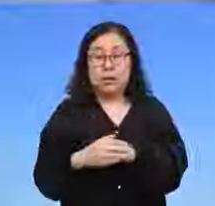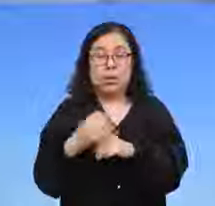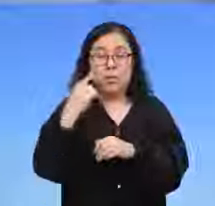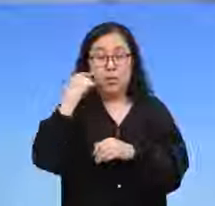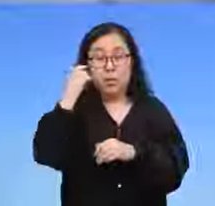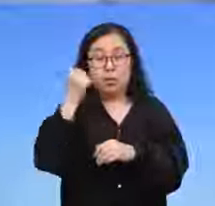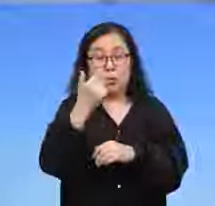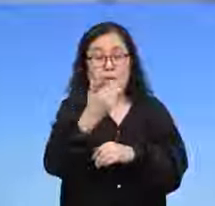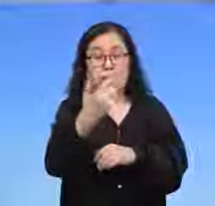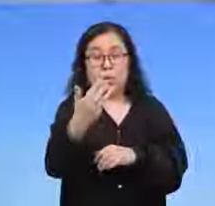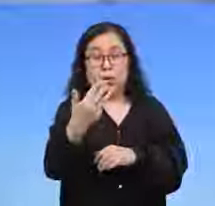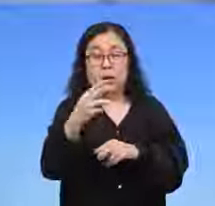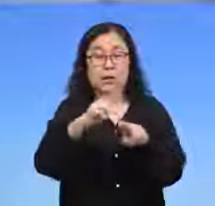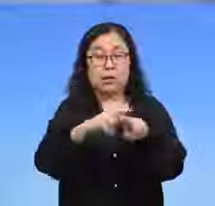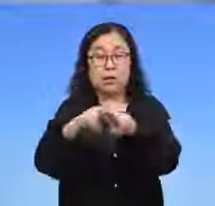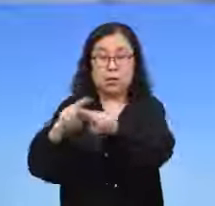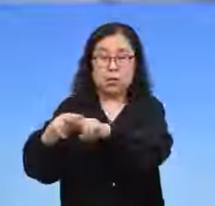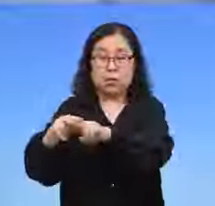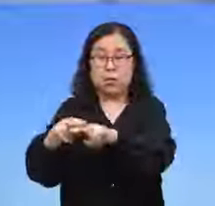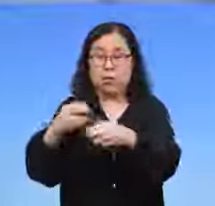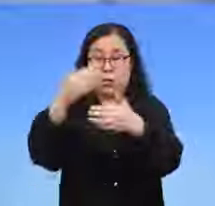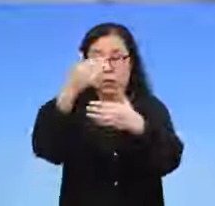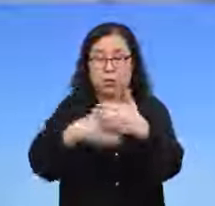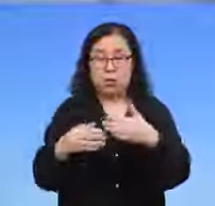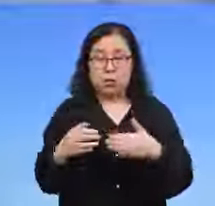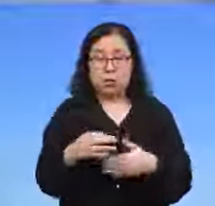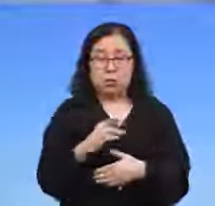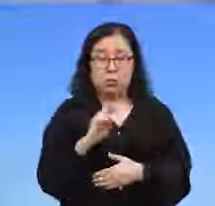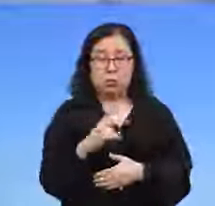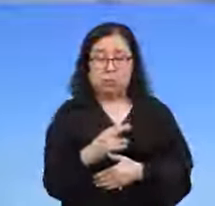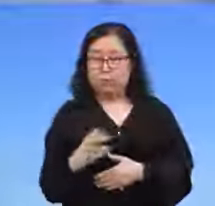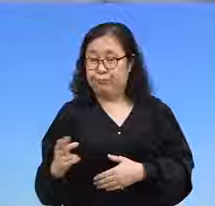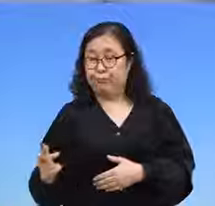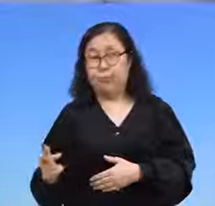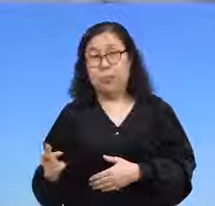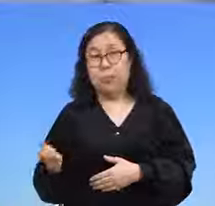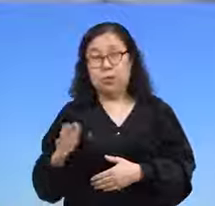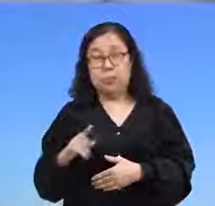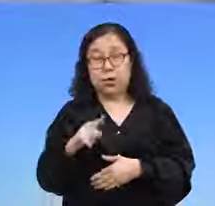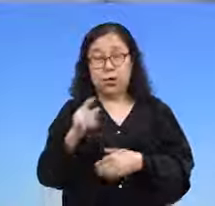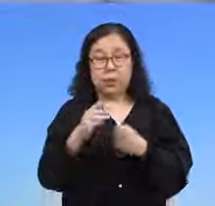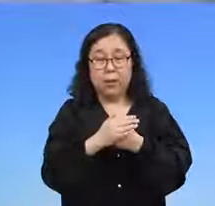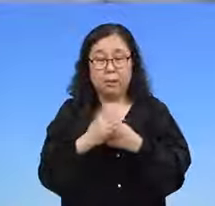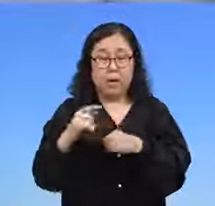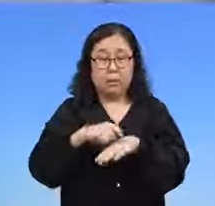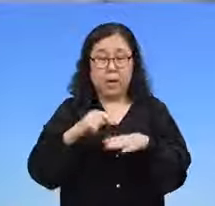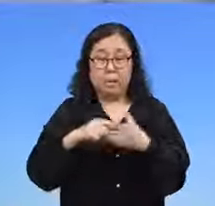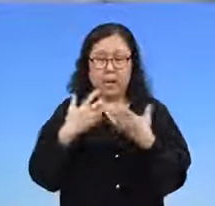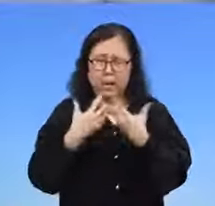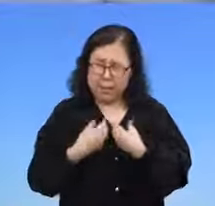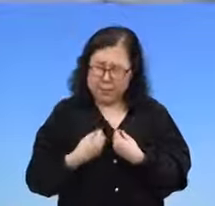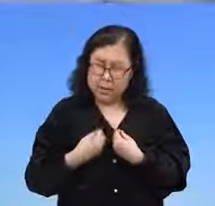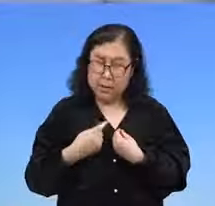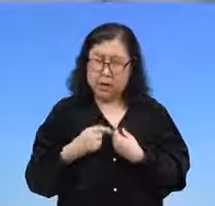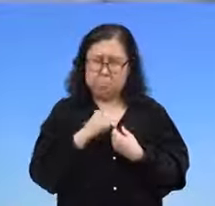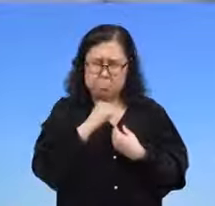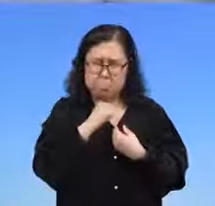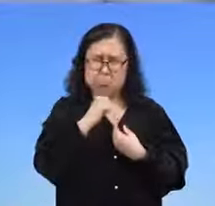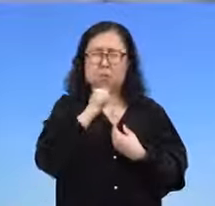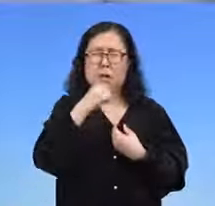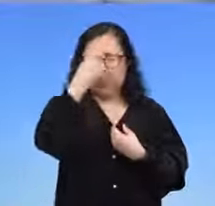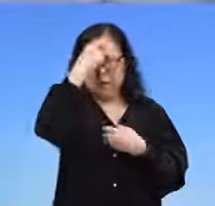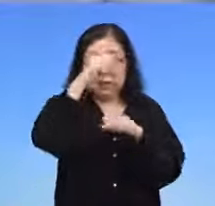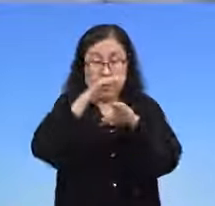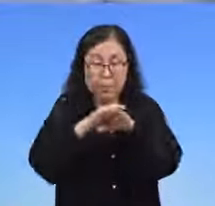7, 8명 앉아 있습니다. 제가 지금 이것 때문에 낙심이 돼가지고요, 아니 이렇게 그냥 초라한 예배를